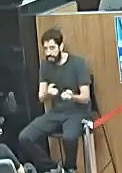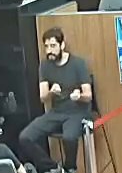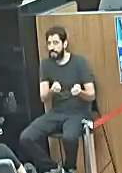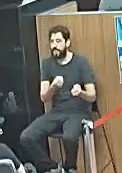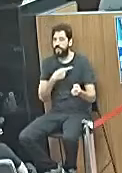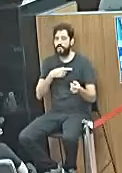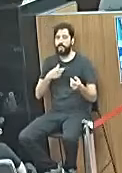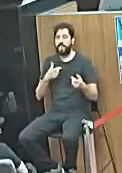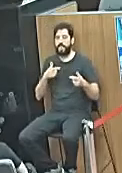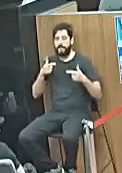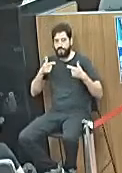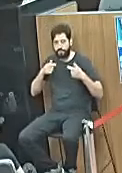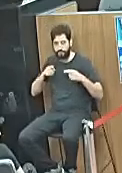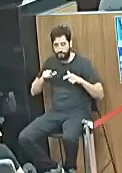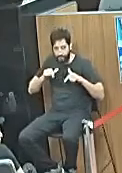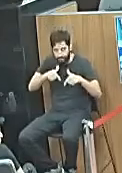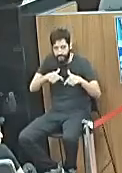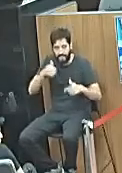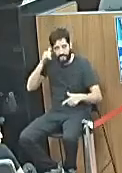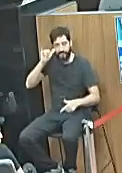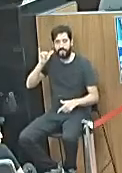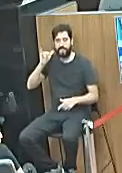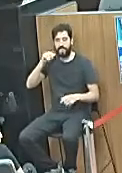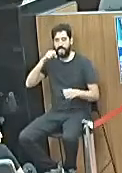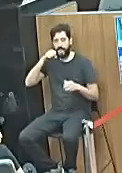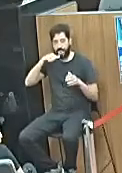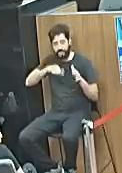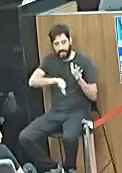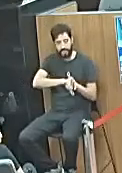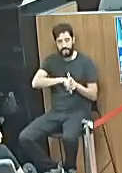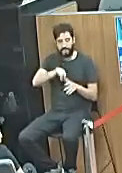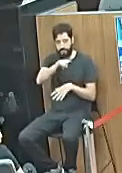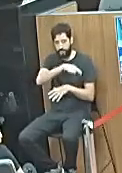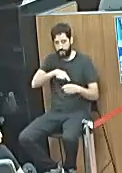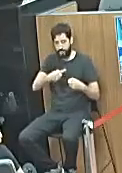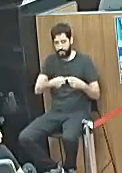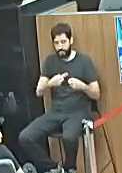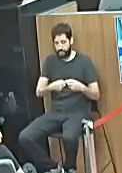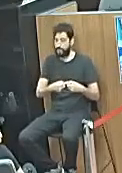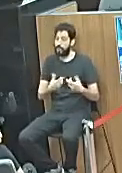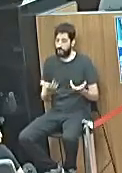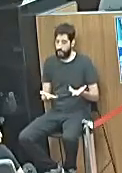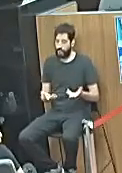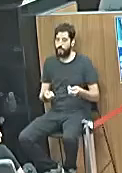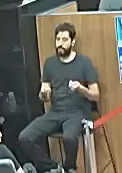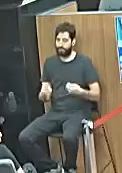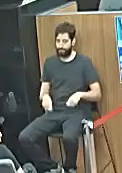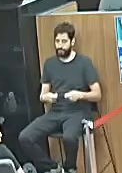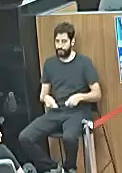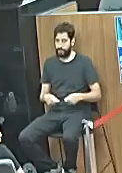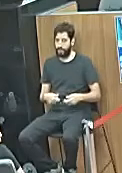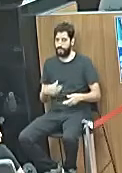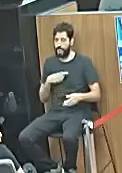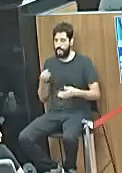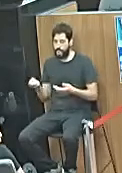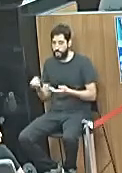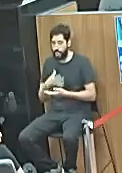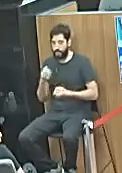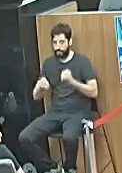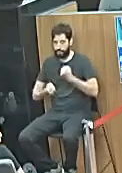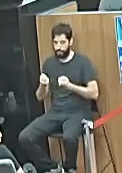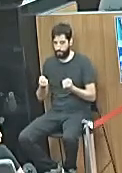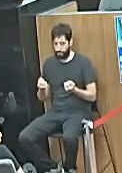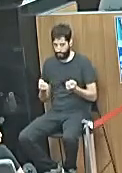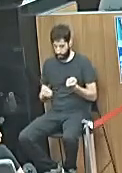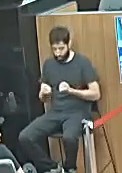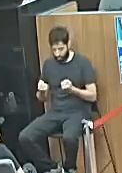e combate ao crime na zona rural de são josé da lapa portanto justifica-se a solicitação de uma nova viatura patrulha rural